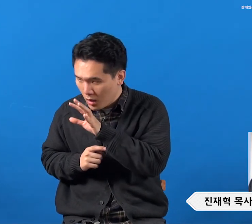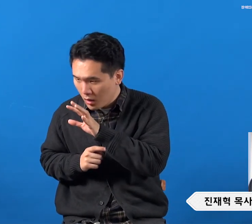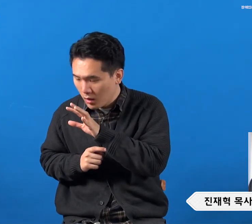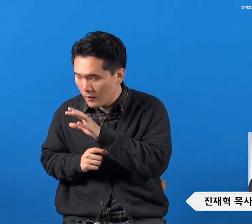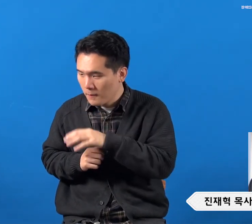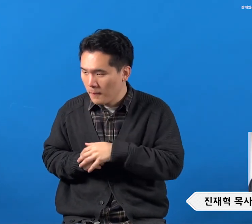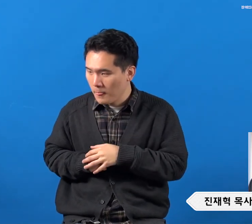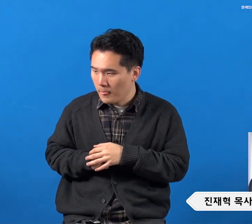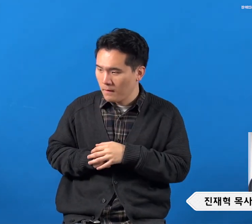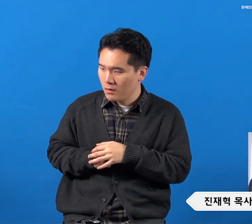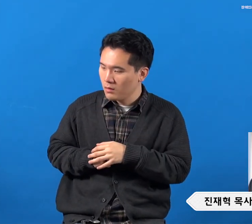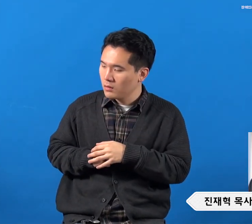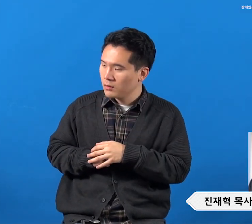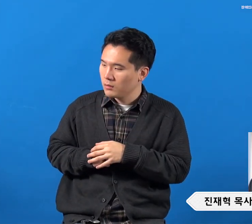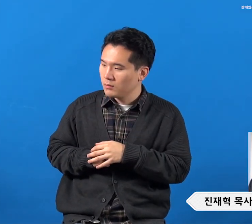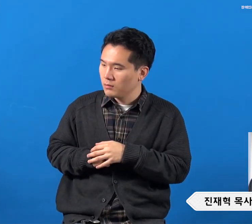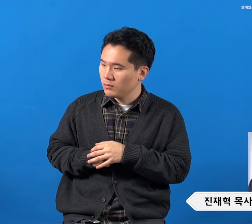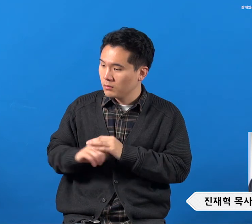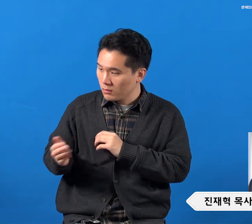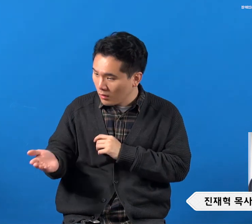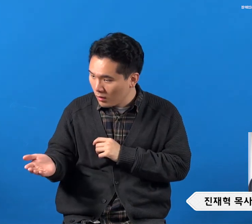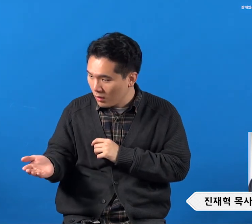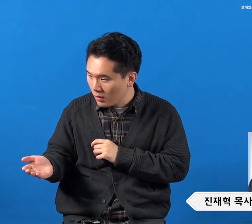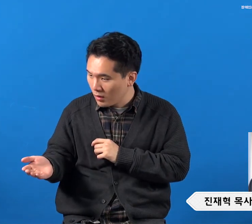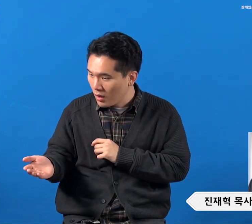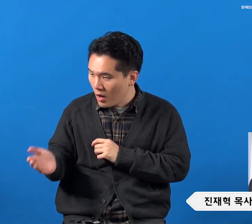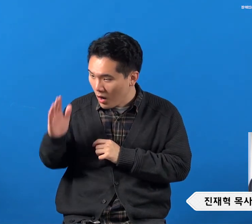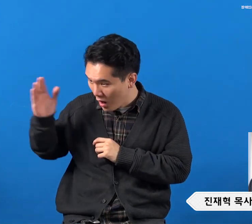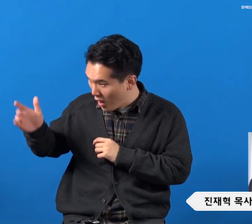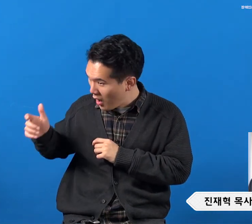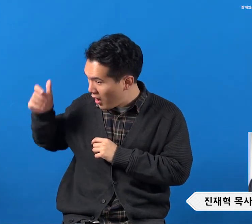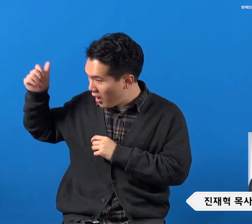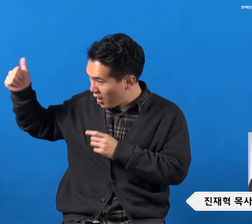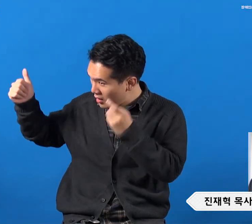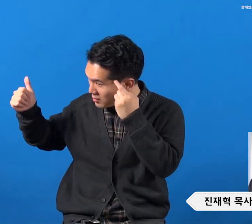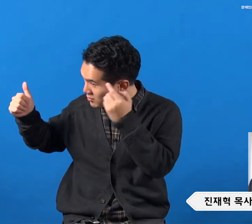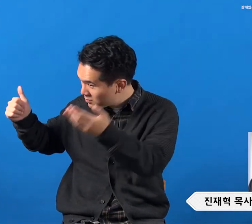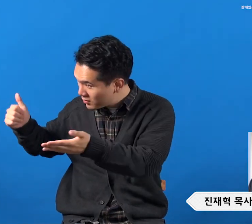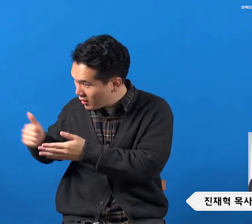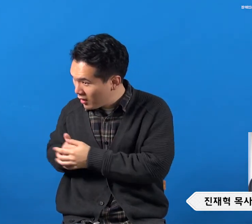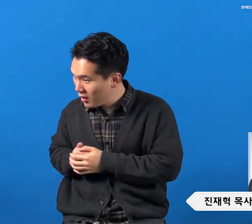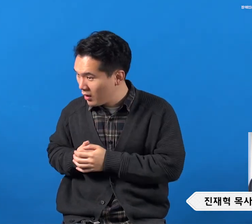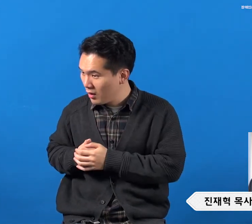Mister, are you God?